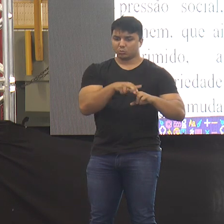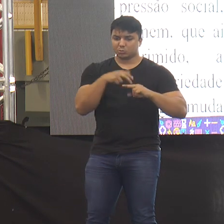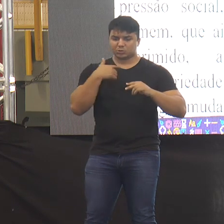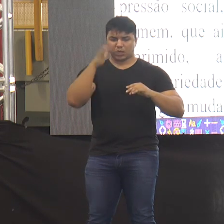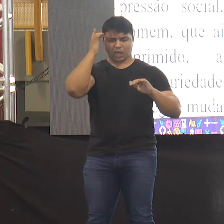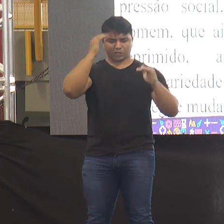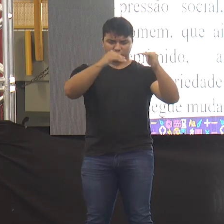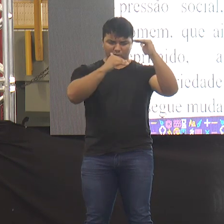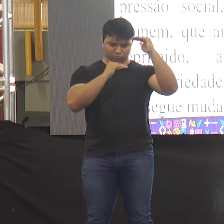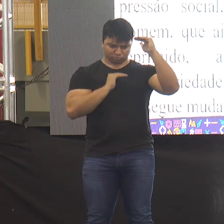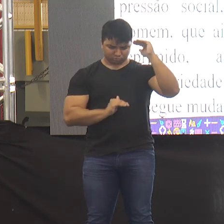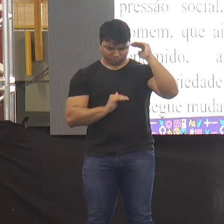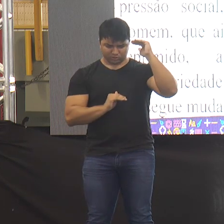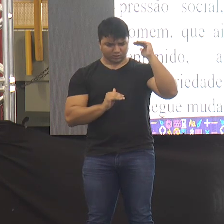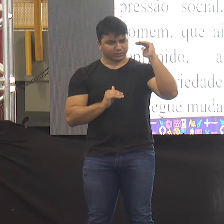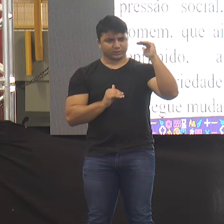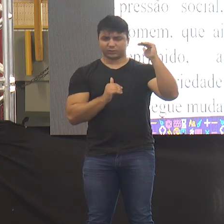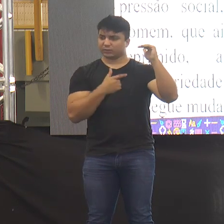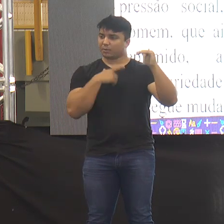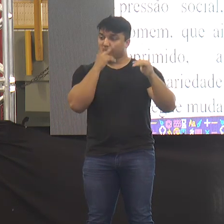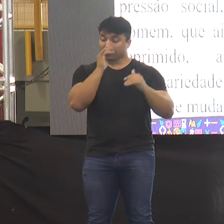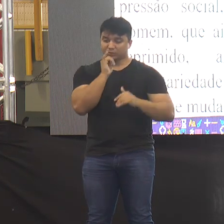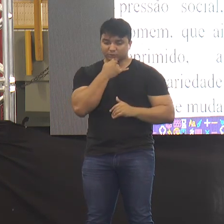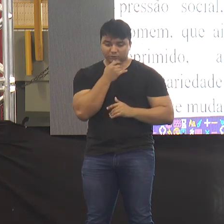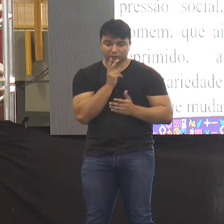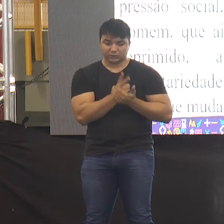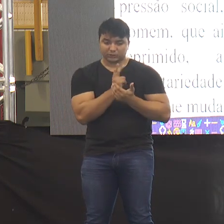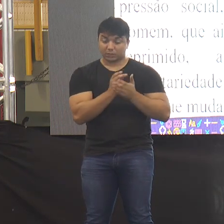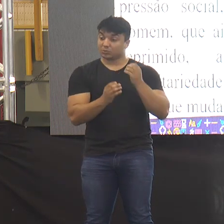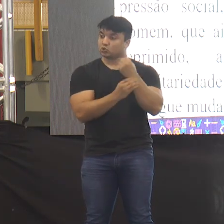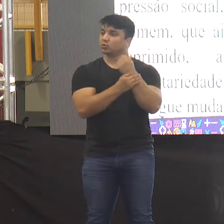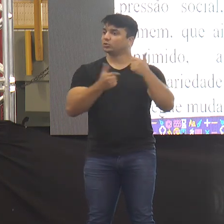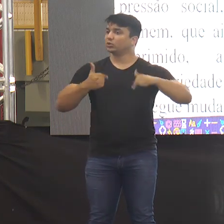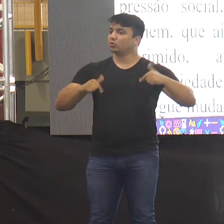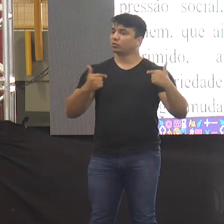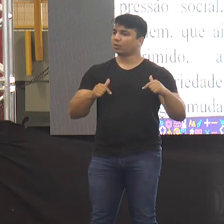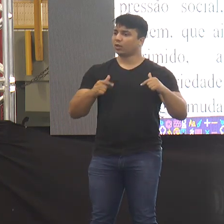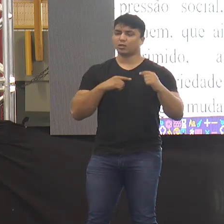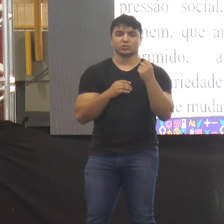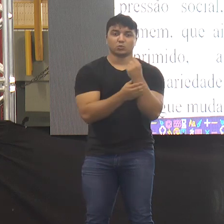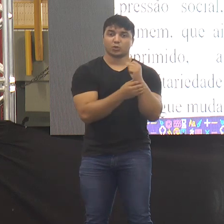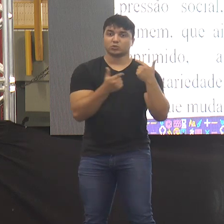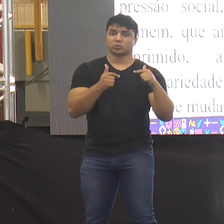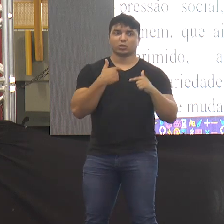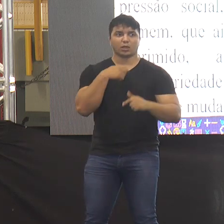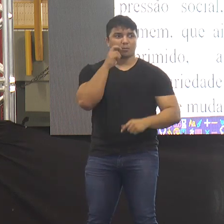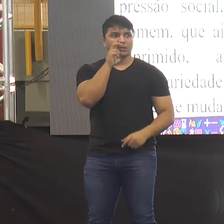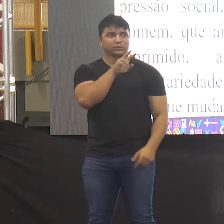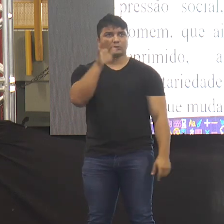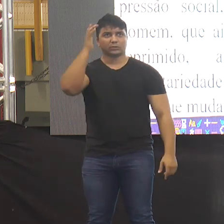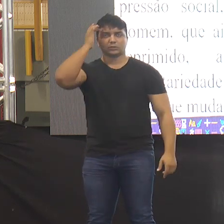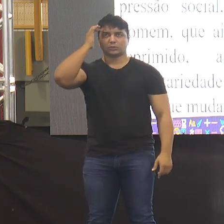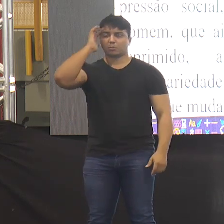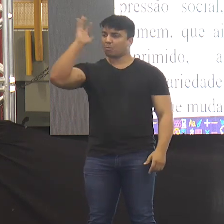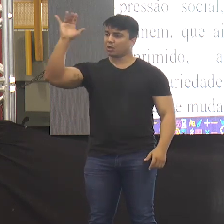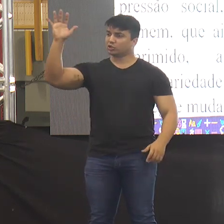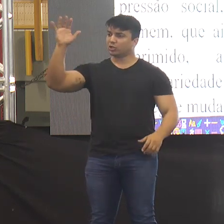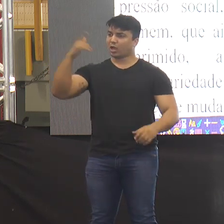de inferioridade. Como ele tem um complexo de inferioridade, ele é inseguro. Como ele é inseguro, ele começa a ver coisas onde não tem. E o ciúme